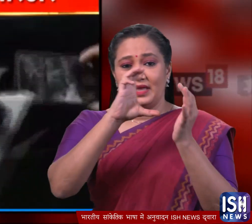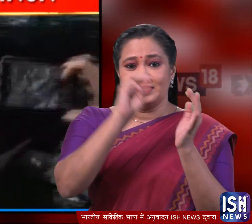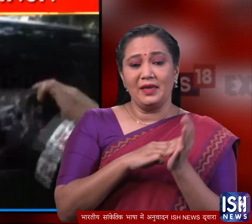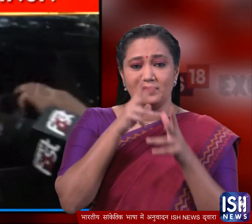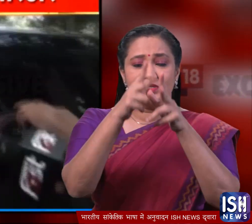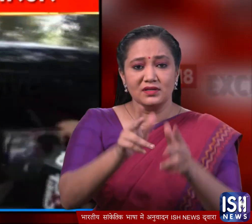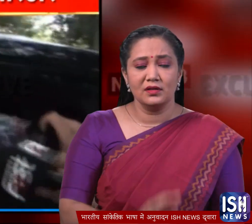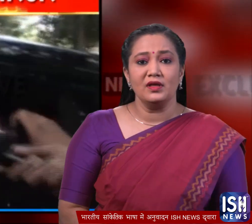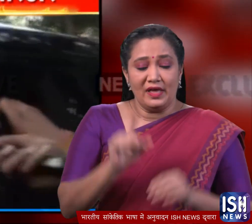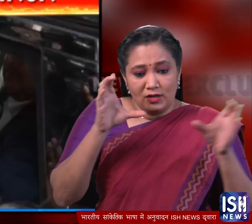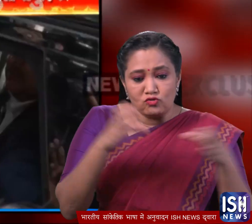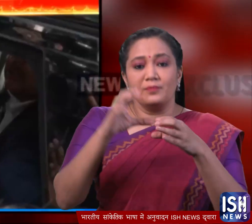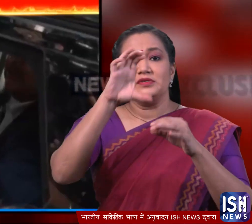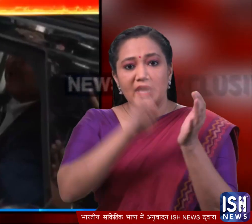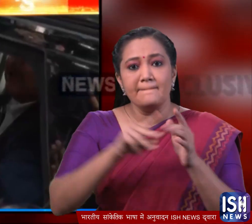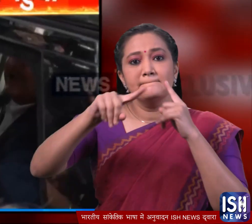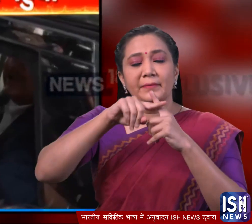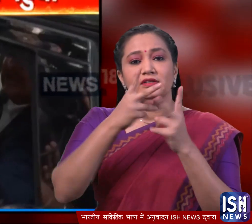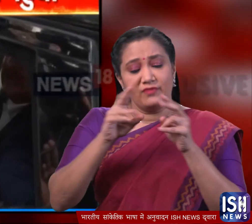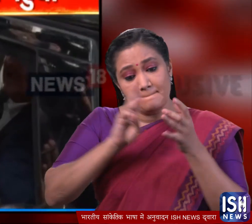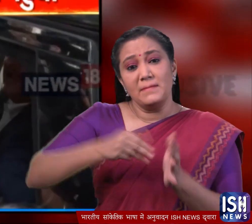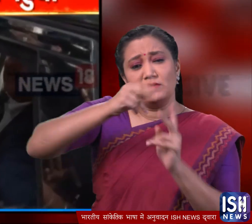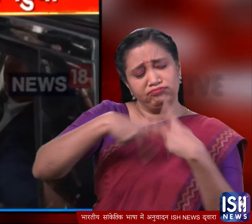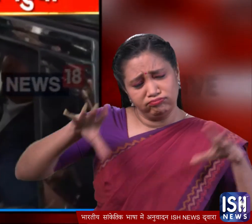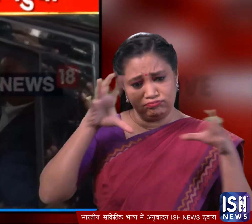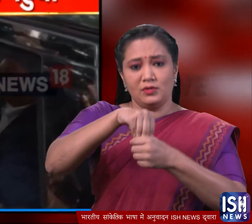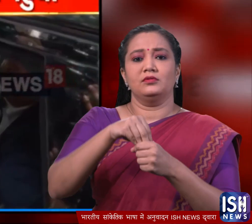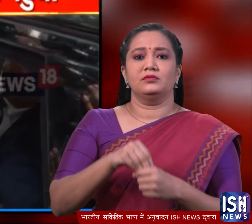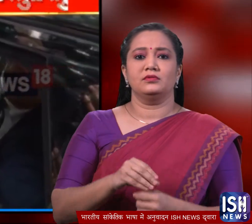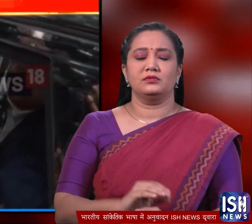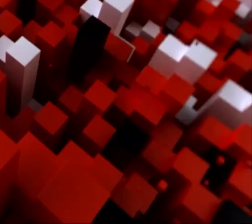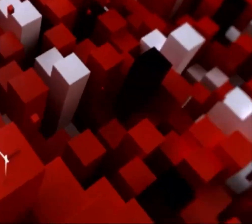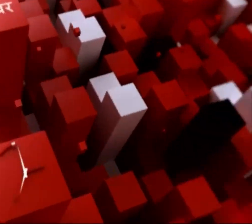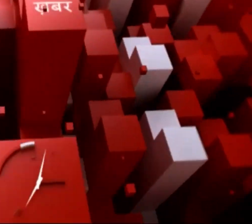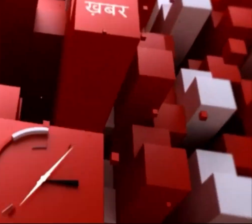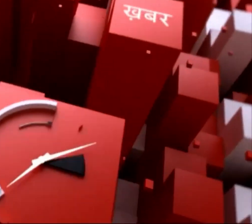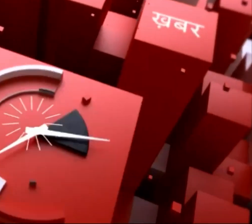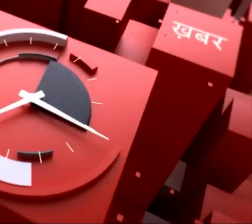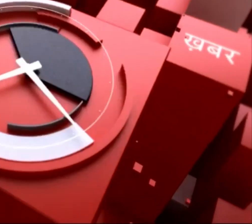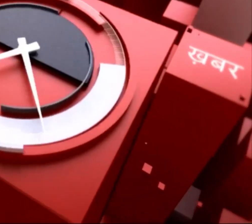मुख्यमंत्री OP सोनी ने दावा किया कि इसमें मुख्यमंत्री सहित पूरा मंत्रिमंडल शामिल होगा।